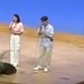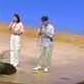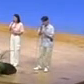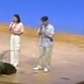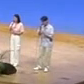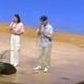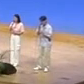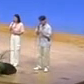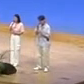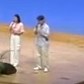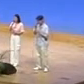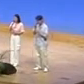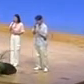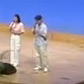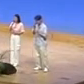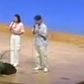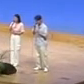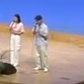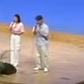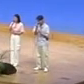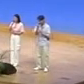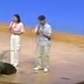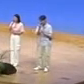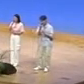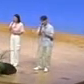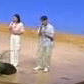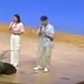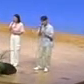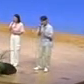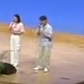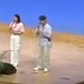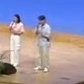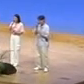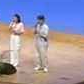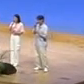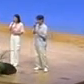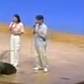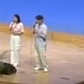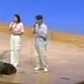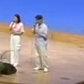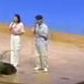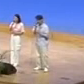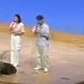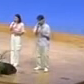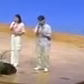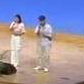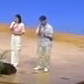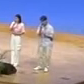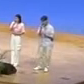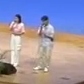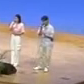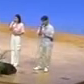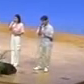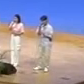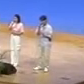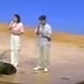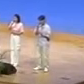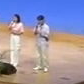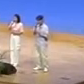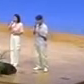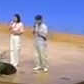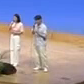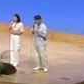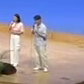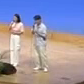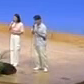공격보다 하나님의 은혜가 더 크심으로, 하나님의 능력이 더 크심으로 아버지 그 믿음으로 나아가오니